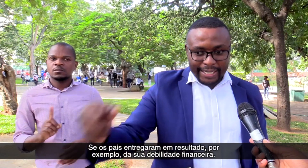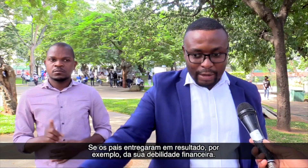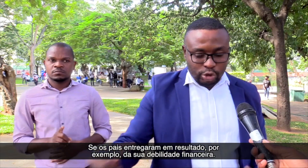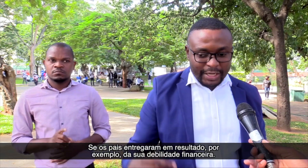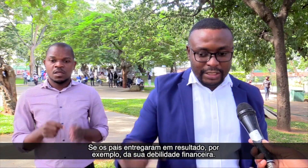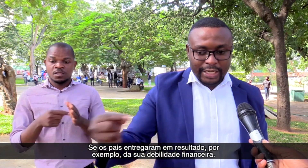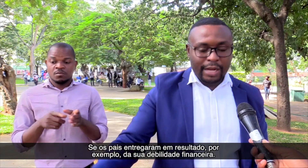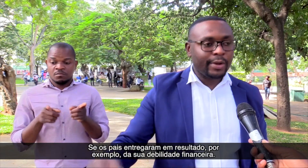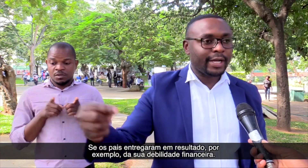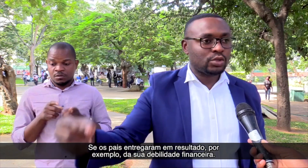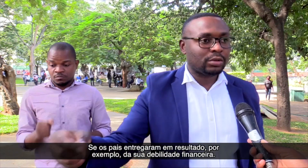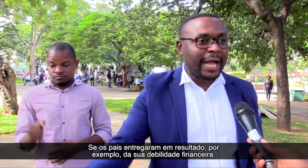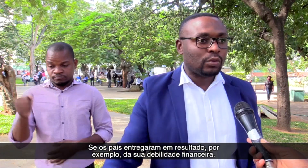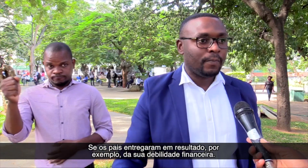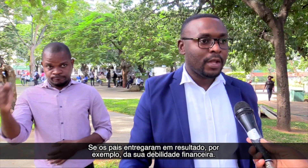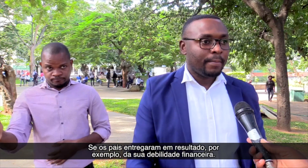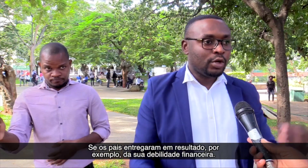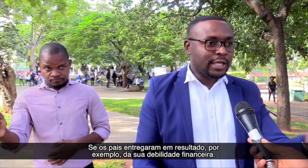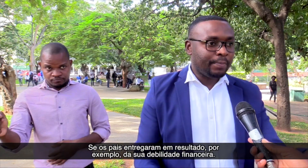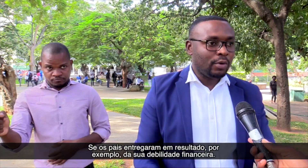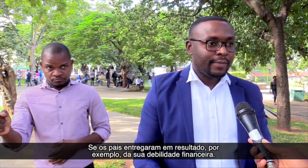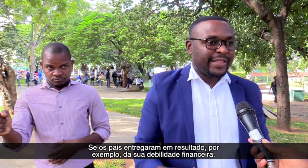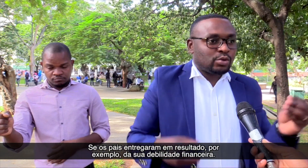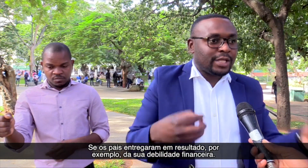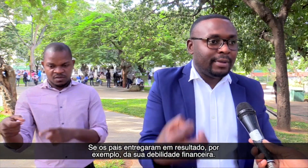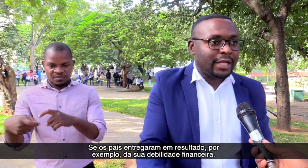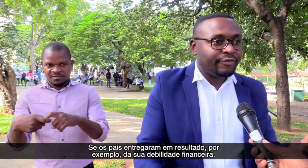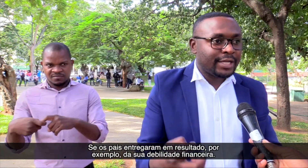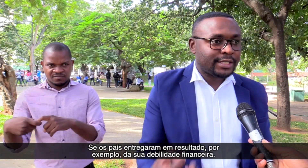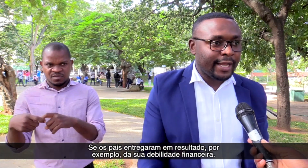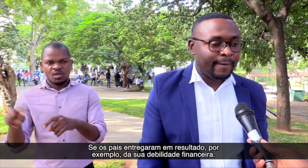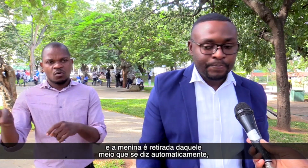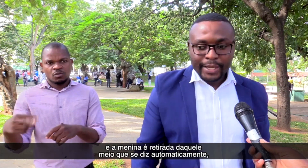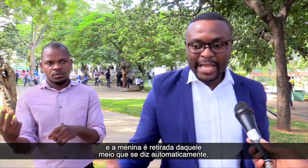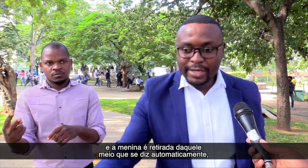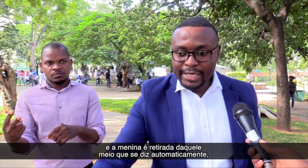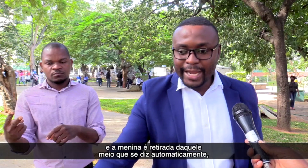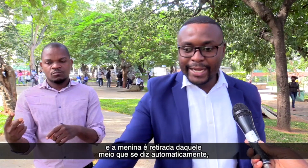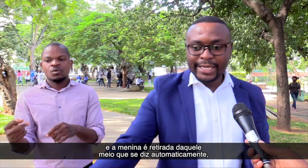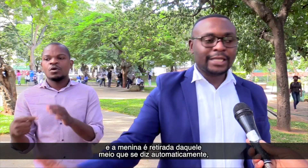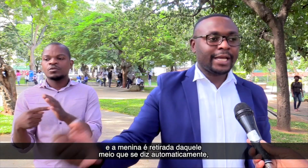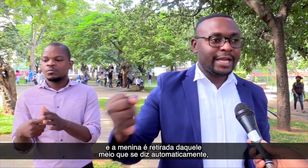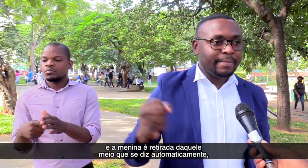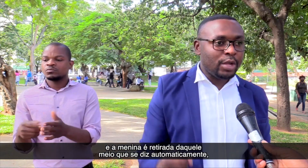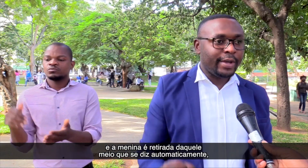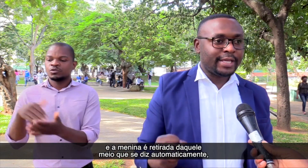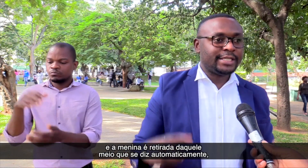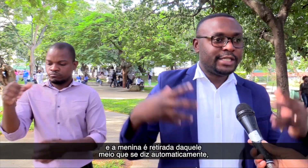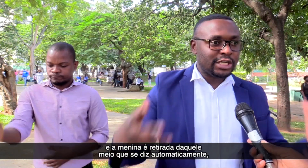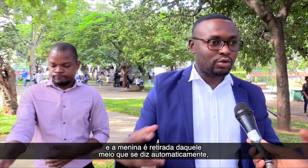Há uma espécie de um movimento social que é levantado para essa questão, para retirar as